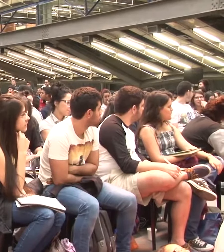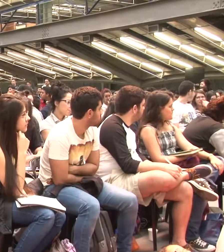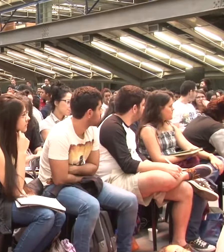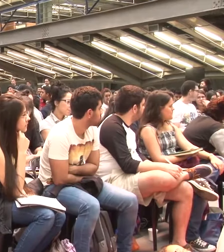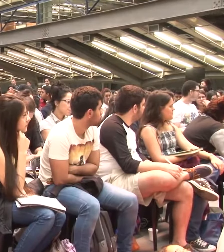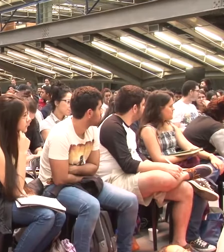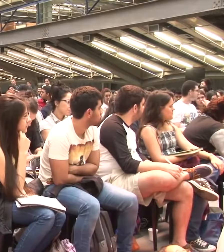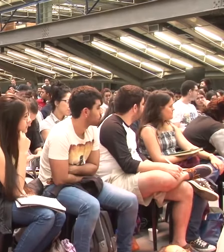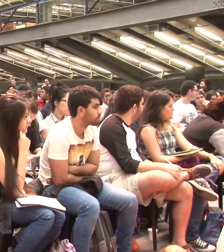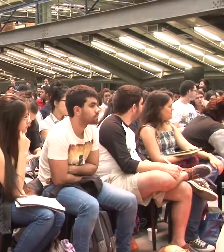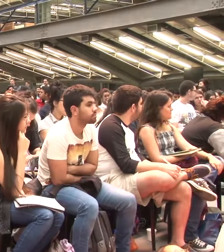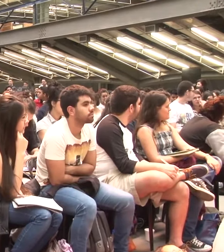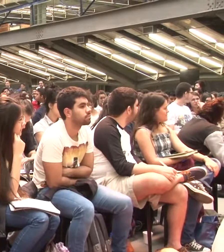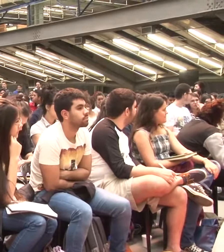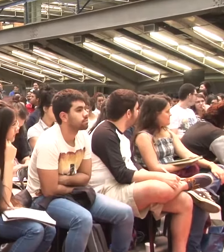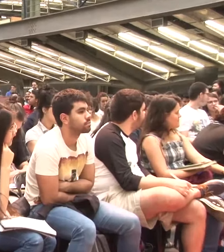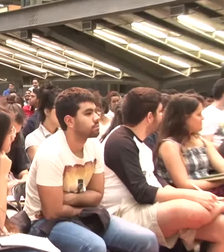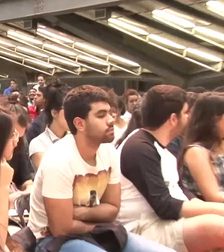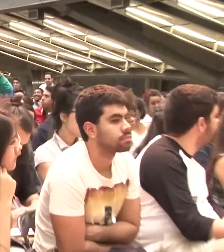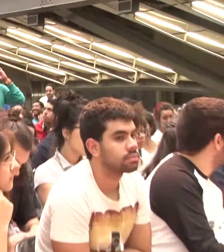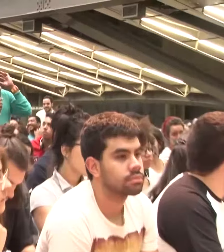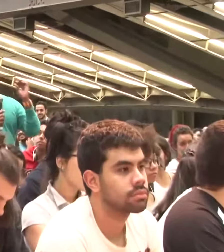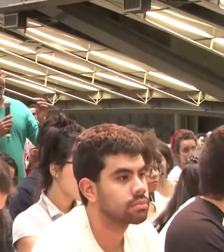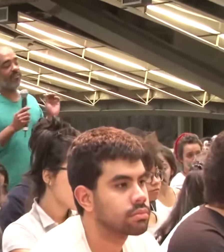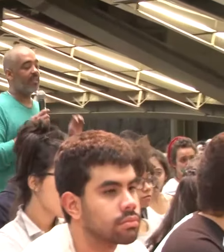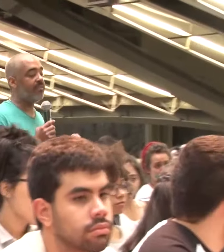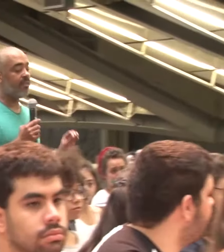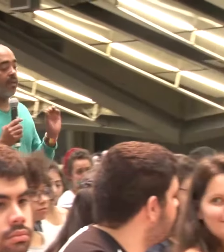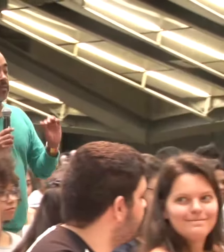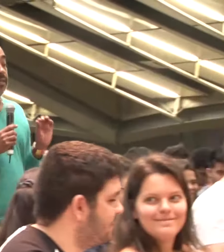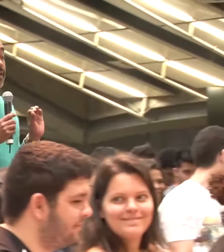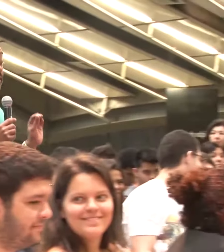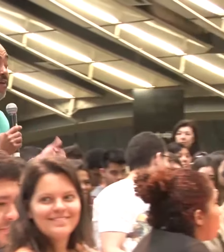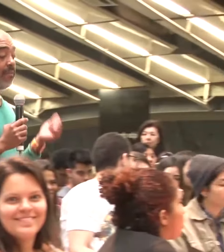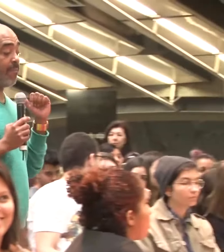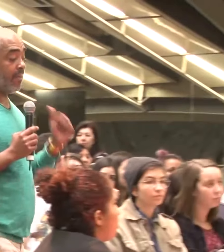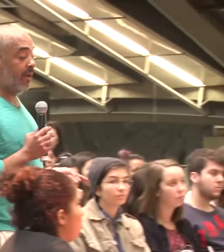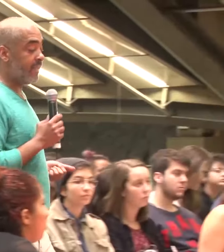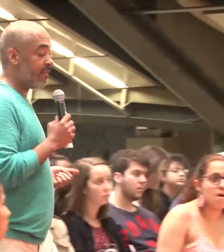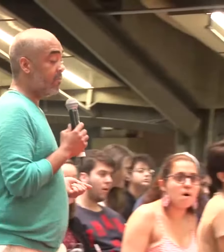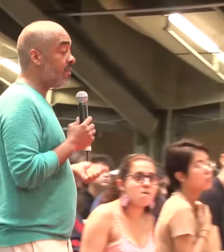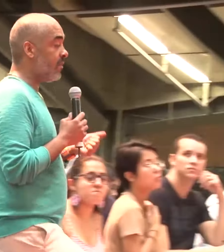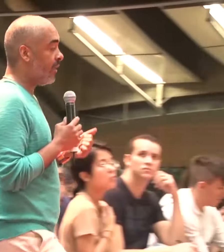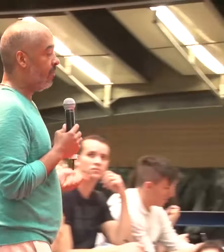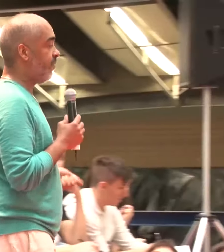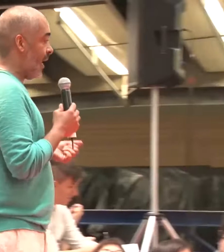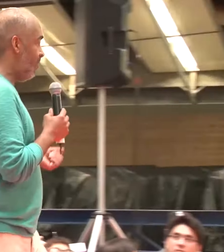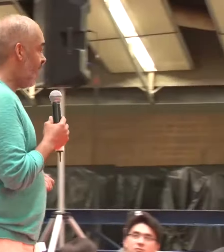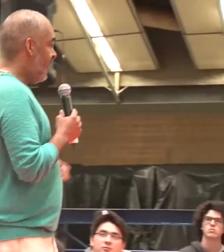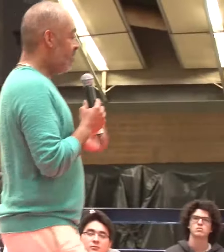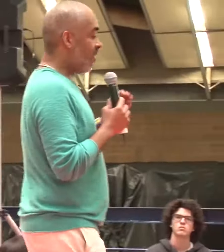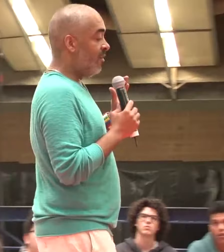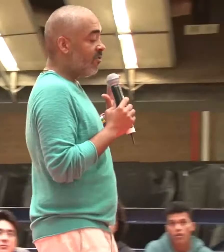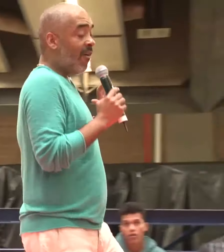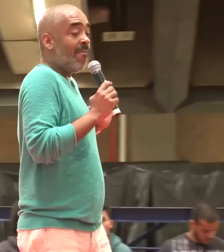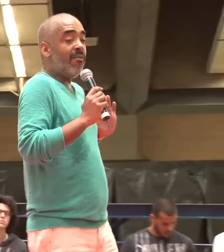Não, desculpa. O que a senhora falou foi o seguinte, que o fato da Bertoleza ter se suicidado no final